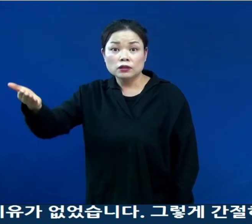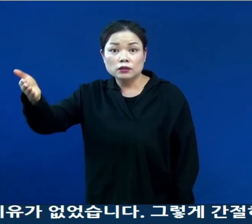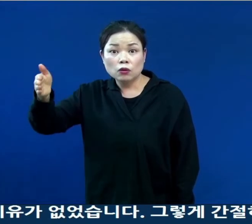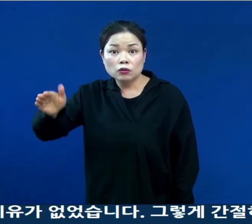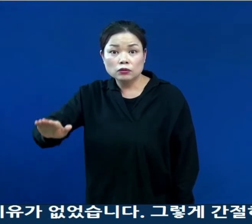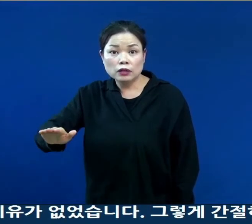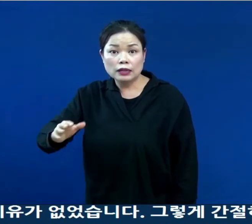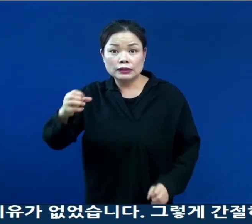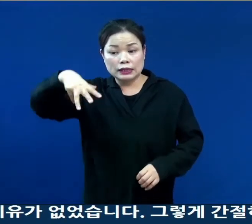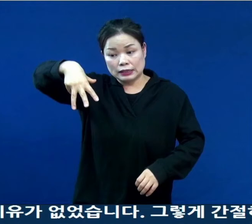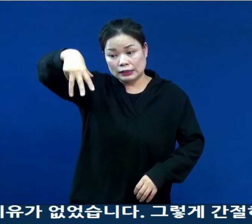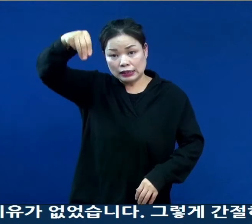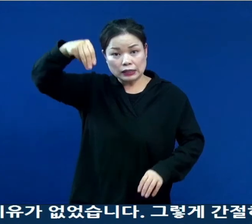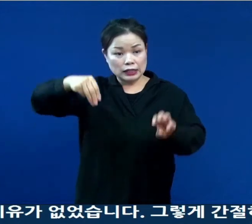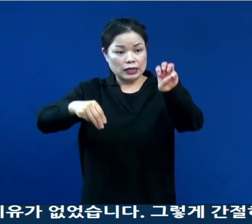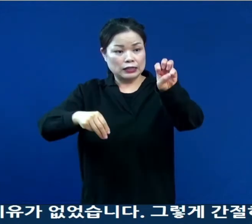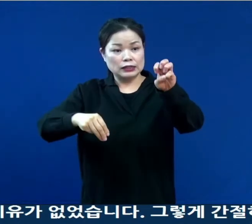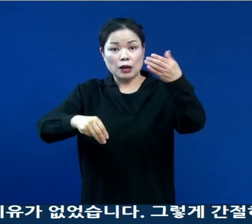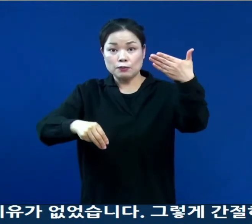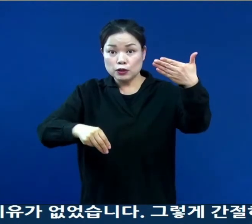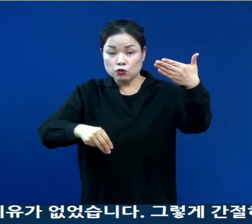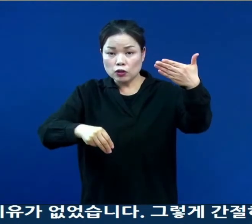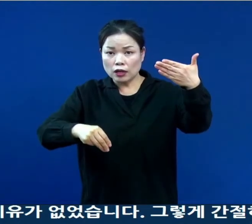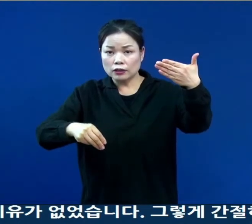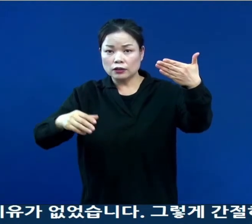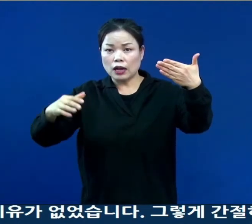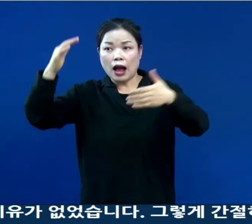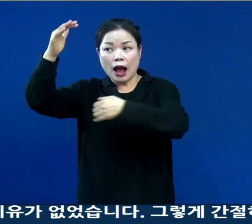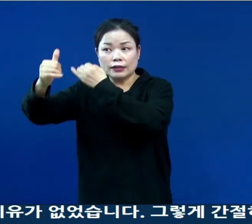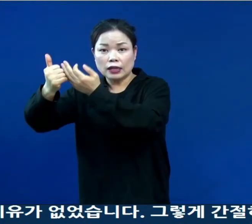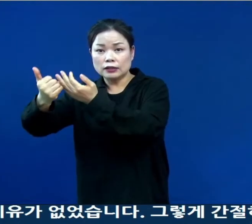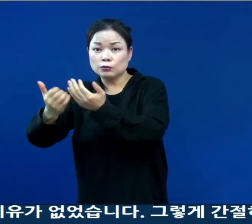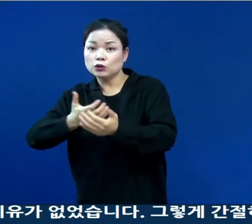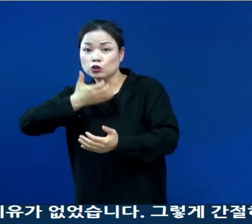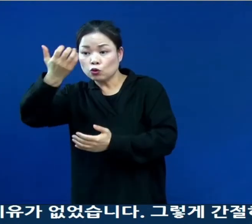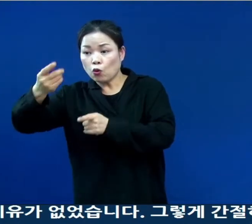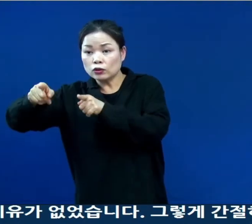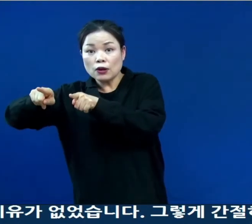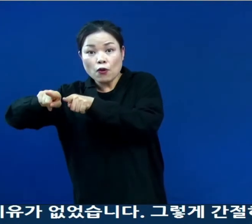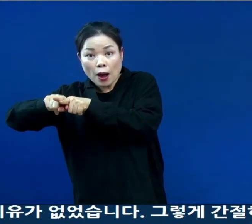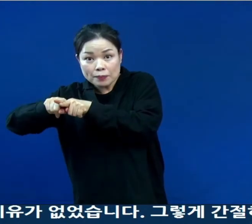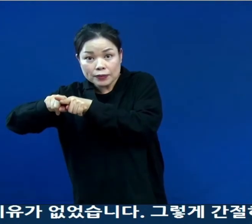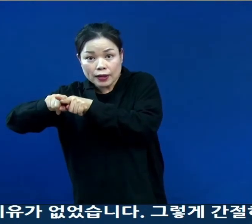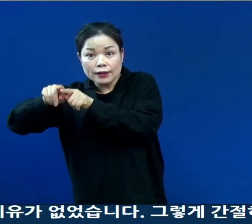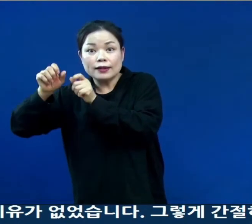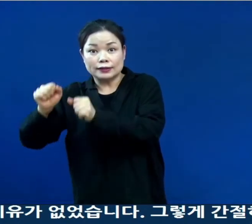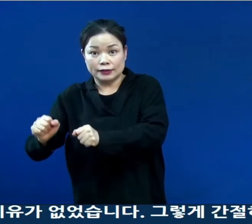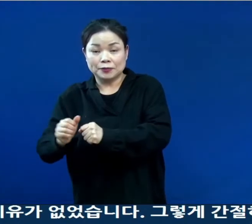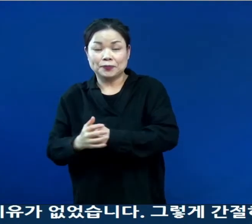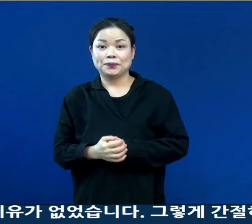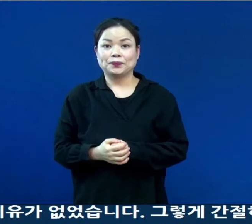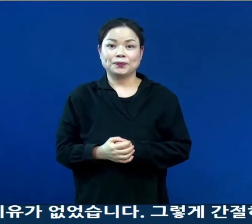그런데 창세기 39장은 하나님이 요셉과 함께 하셨다고 말한다는 것입니다.